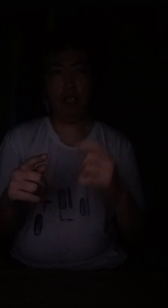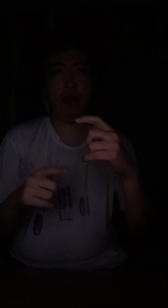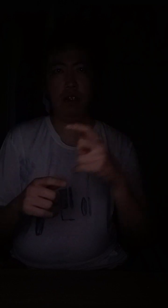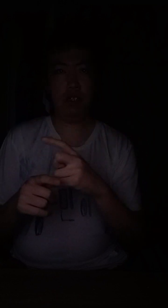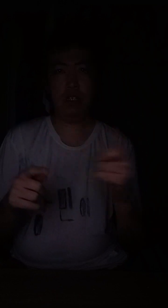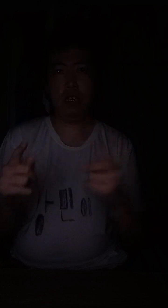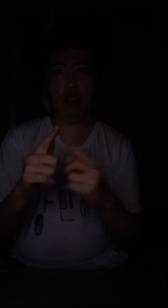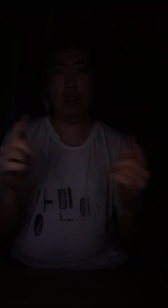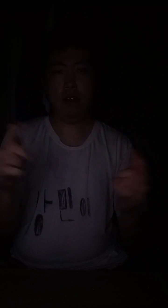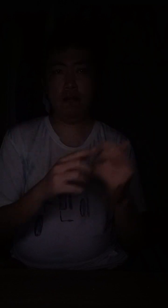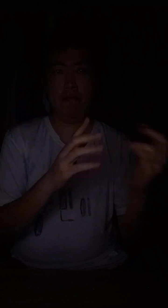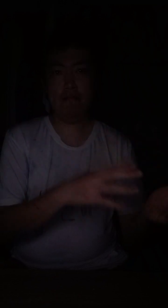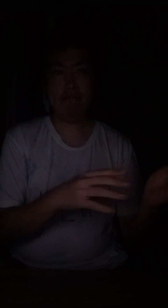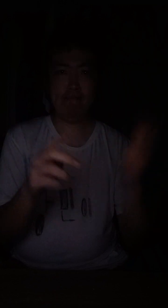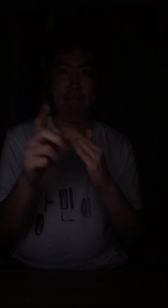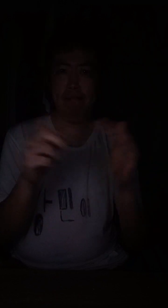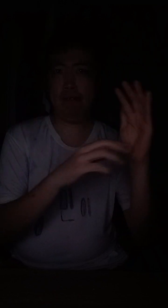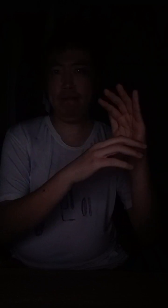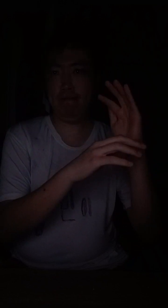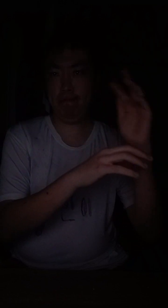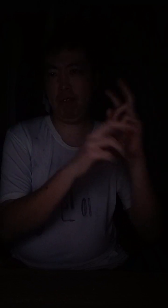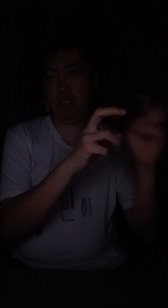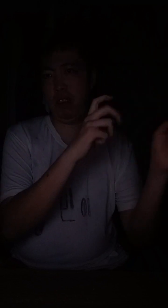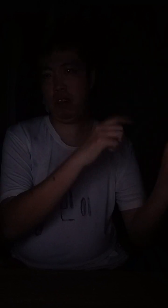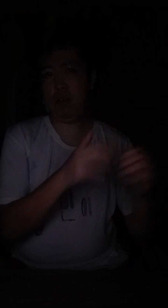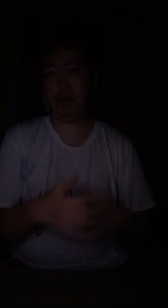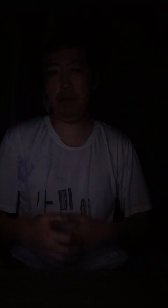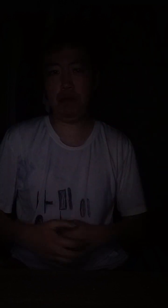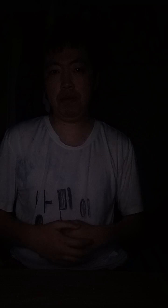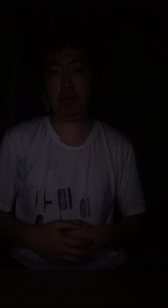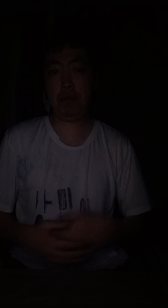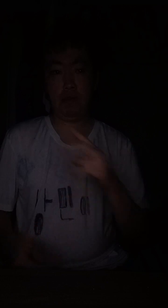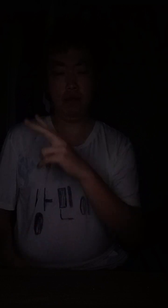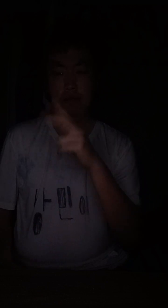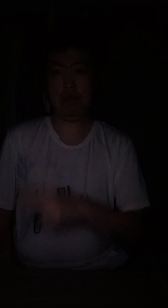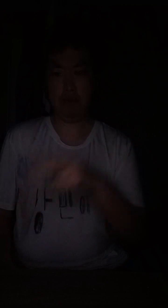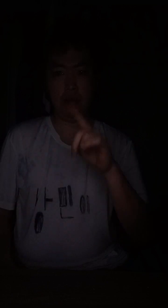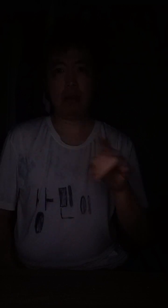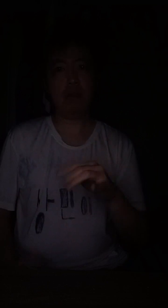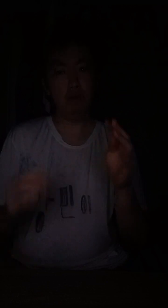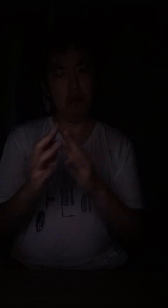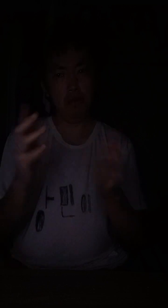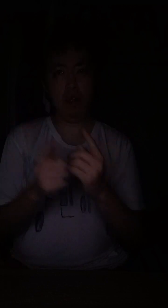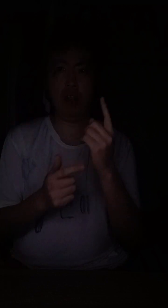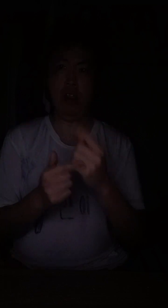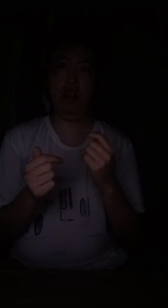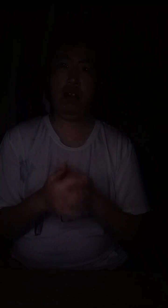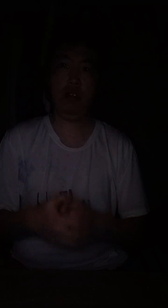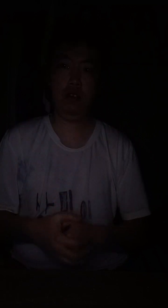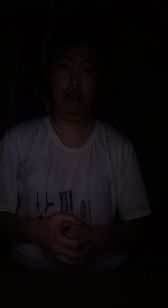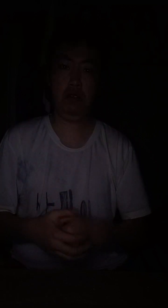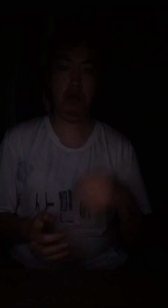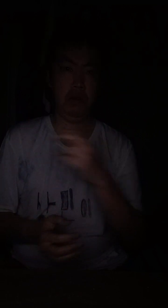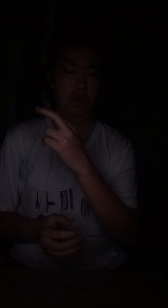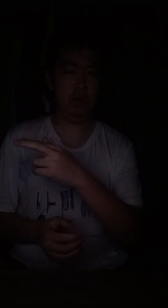낸 가처분 신청을 법원이 기각했습니다. 2인 체제인 방송통신위원회의 추천을 받아 대통령이 이사들을